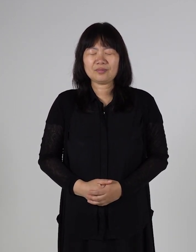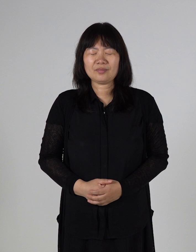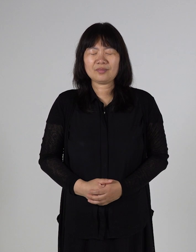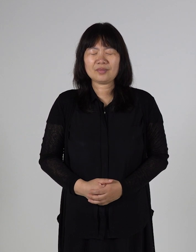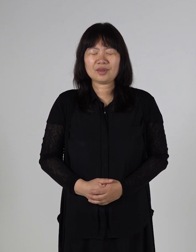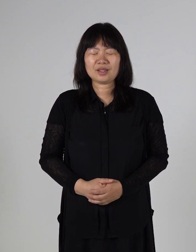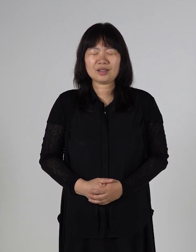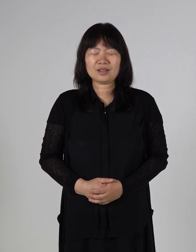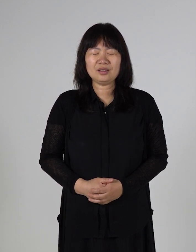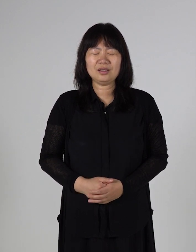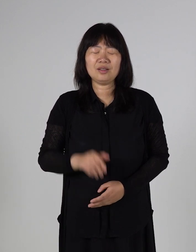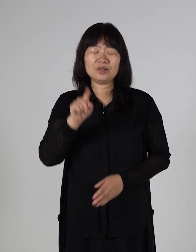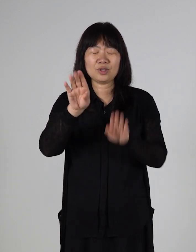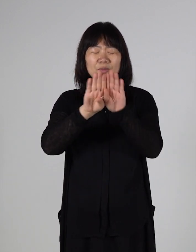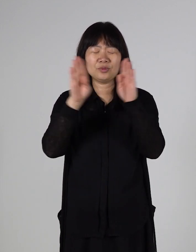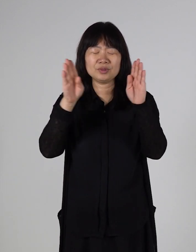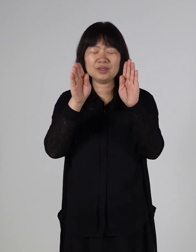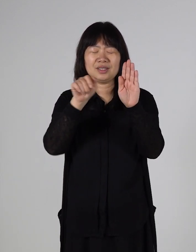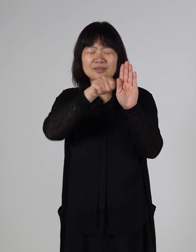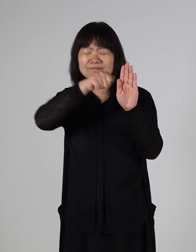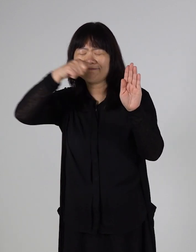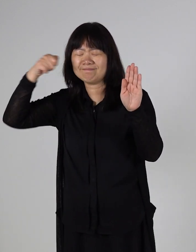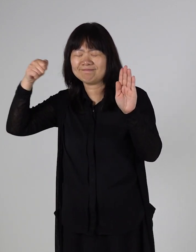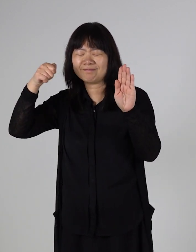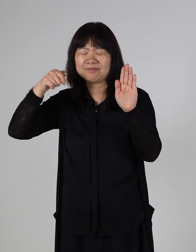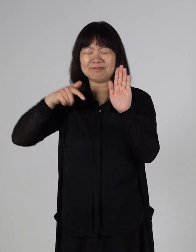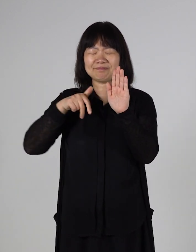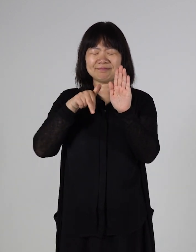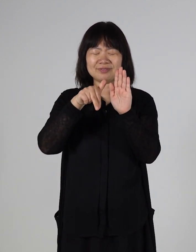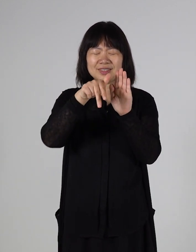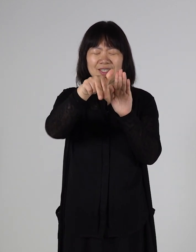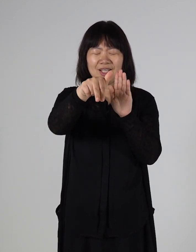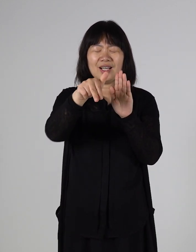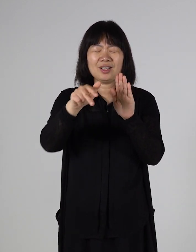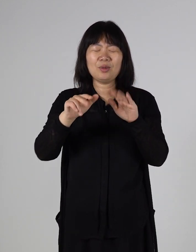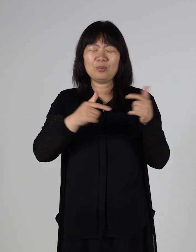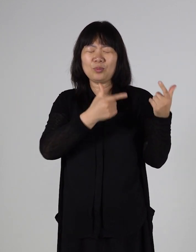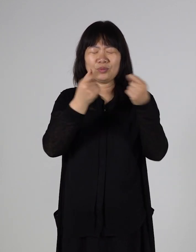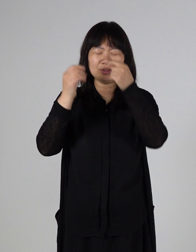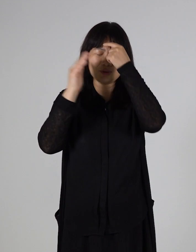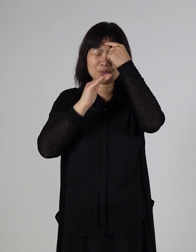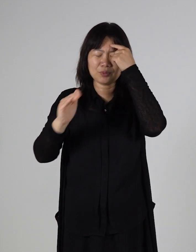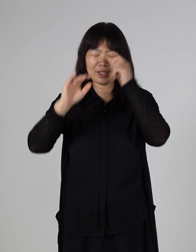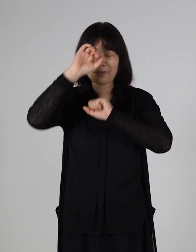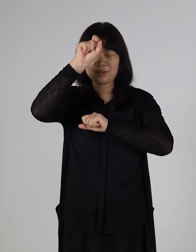저 문을 열고 길 떠나는 모든 성도들의 걸음을 기억해 주시옵소서.